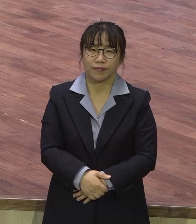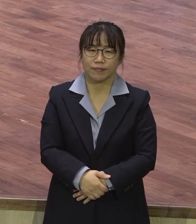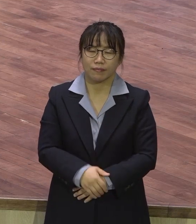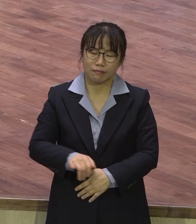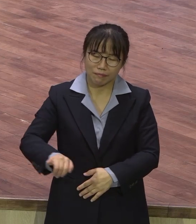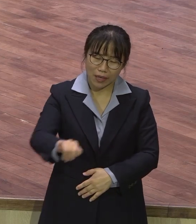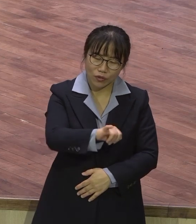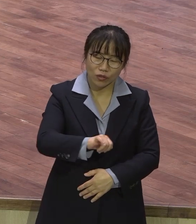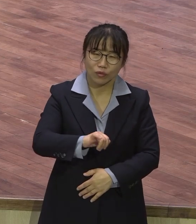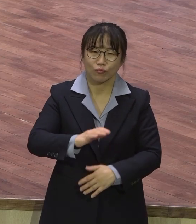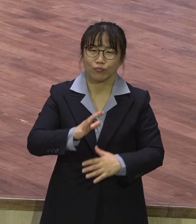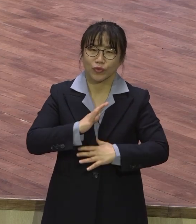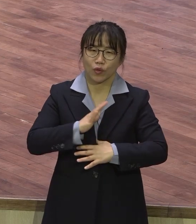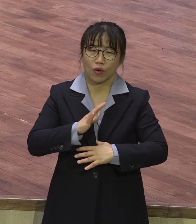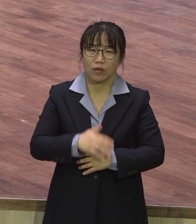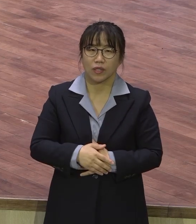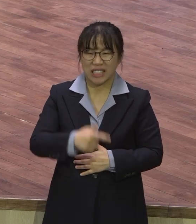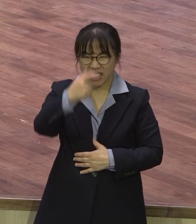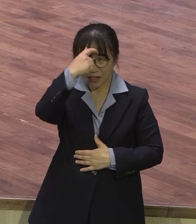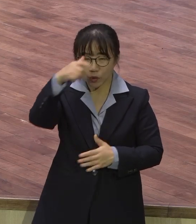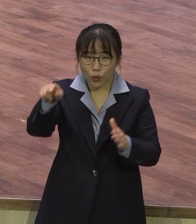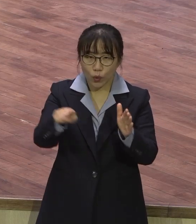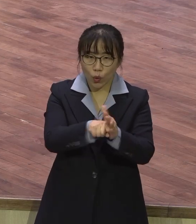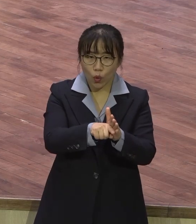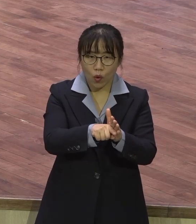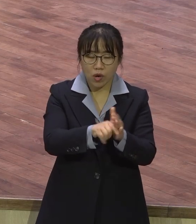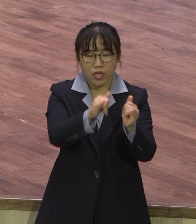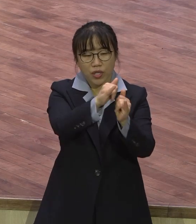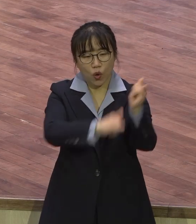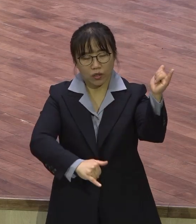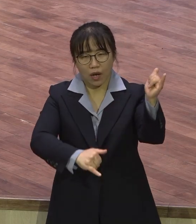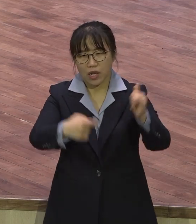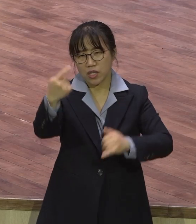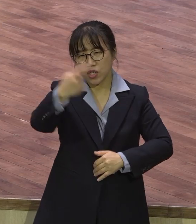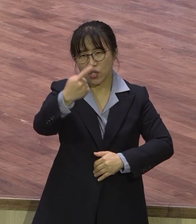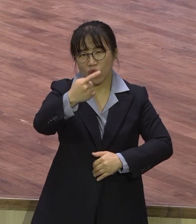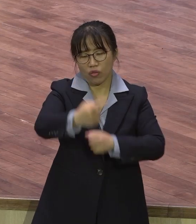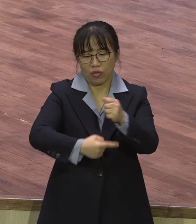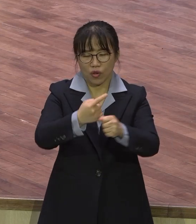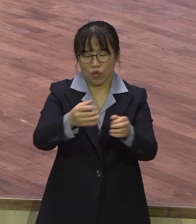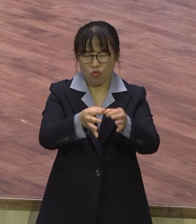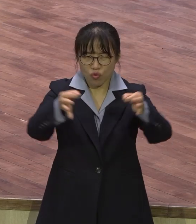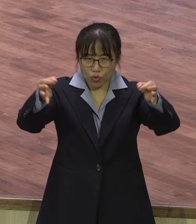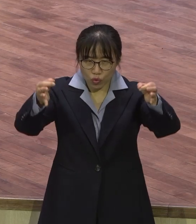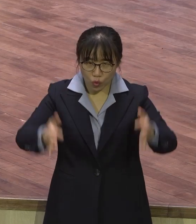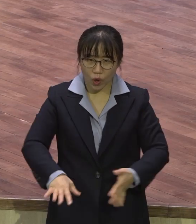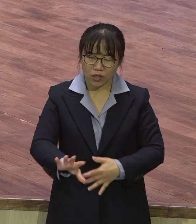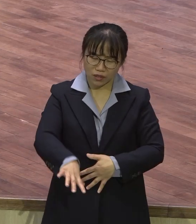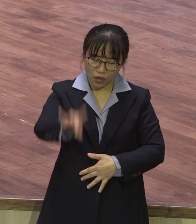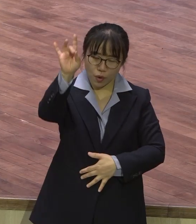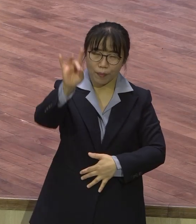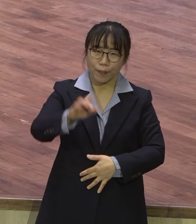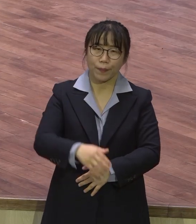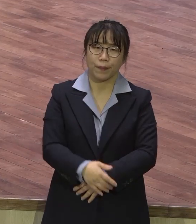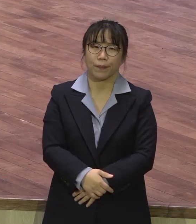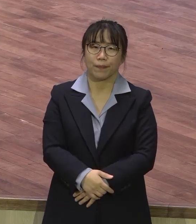우리 기독교보다 역사으로 된 천지교 오백년 천년에도 이런 일이 없었다는 거 있죠 처음 있는 일이 없었다는 거예요